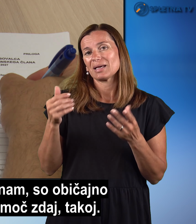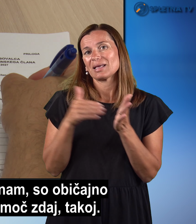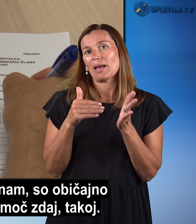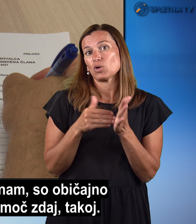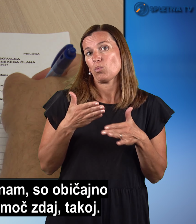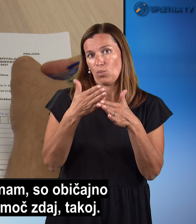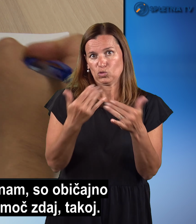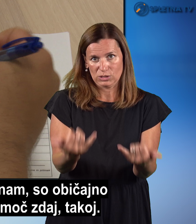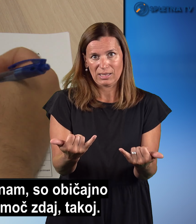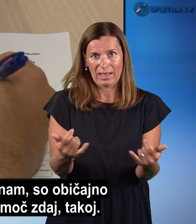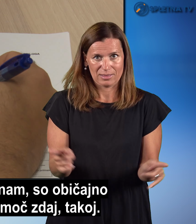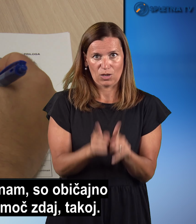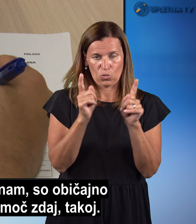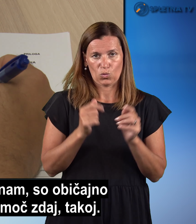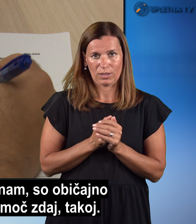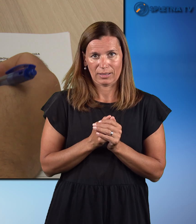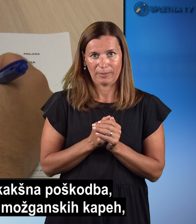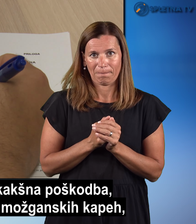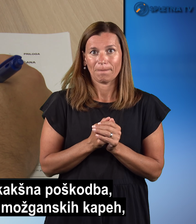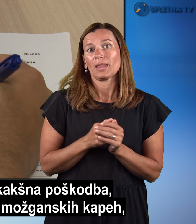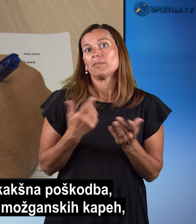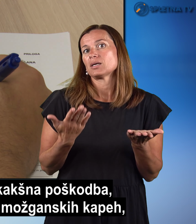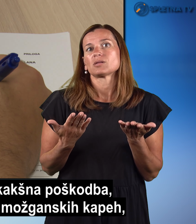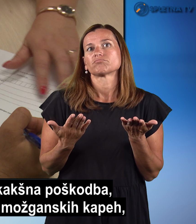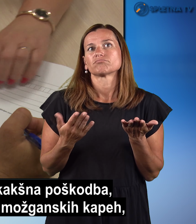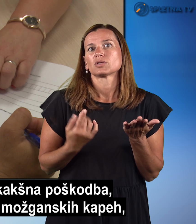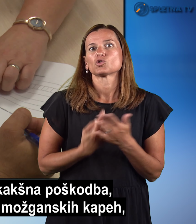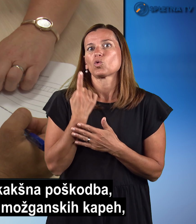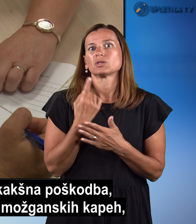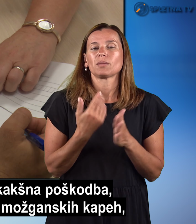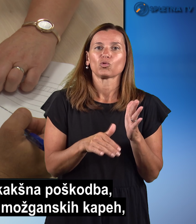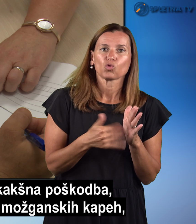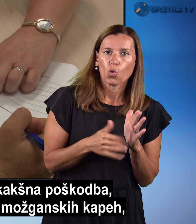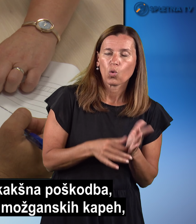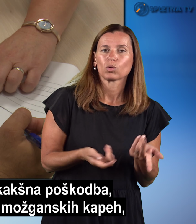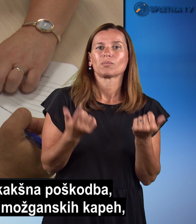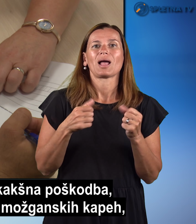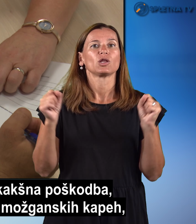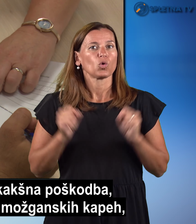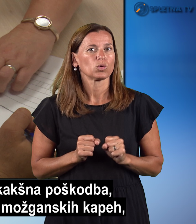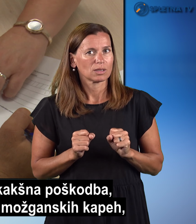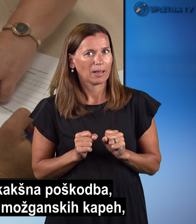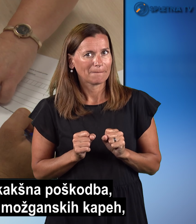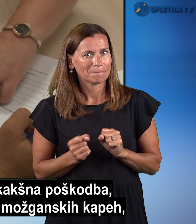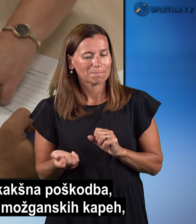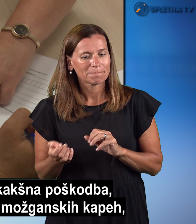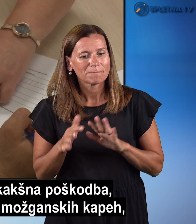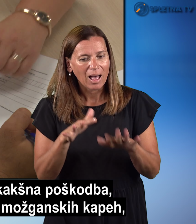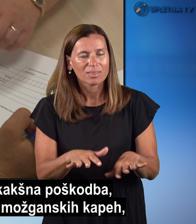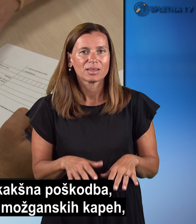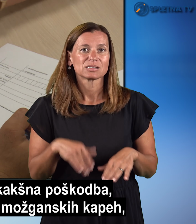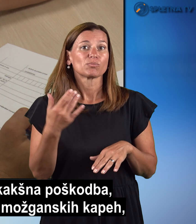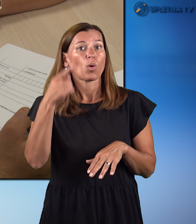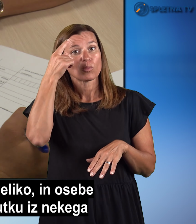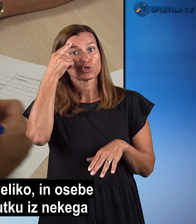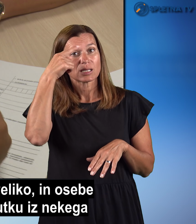pomoč zdaj, takoj. Pa se recimo zgodi ali kakšna poškodba, kak hud padec. Po